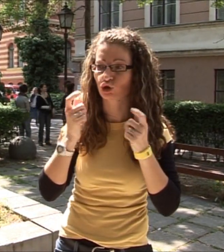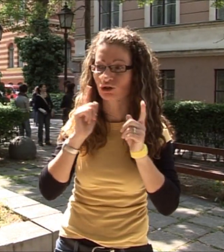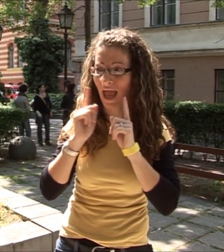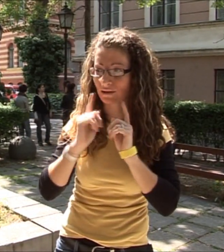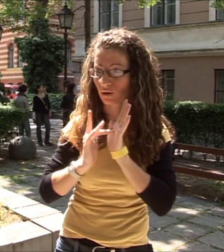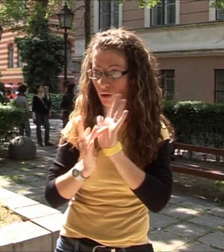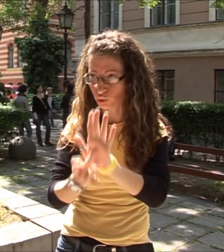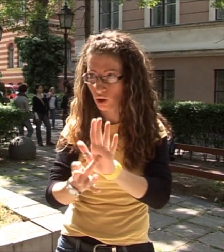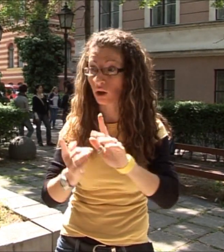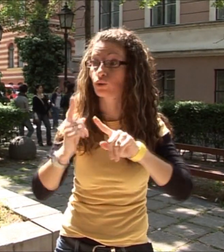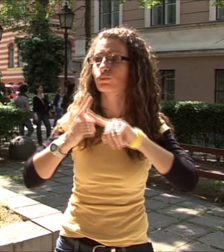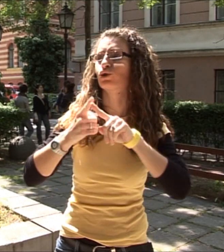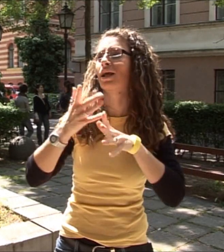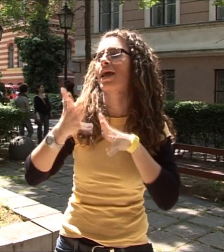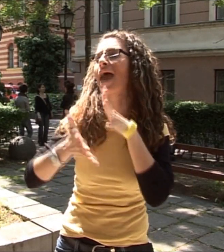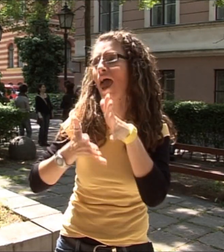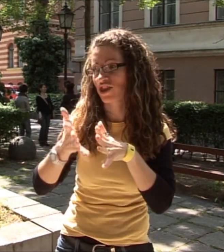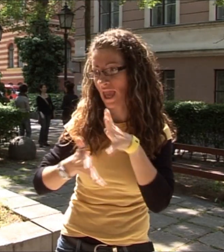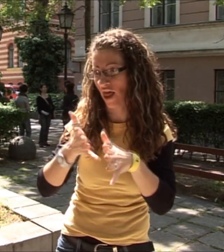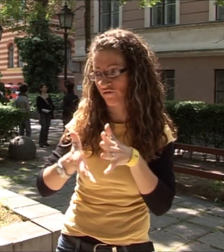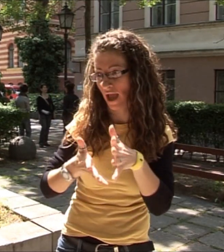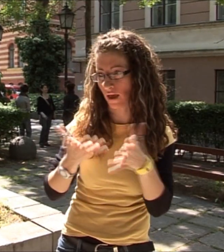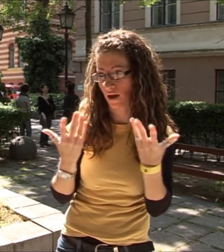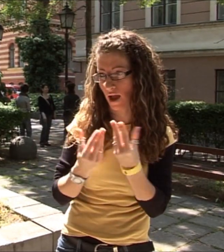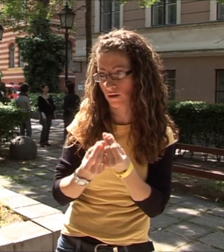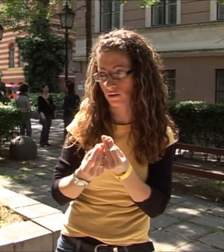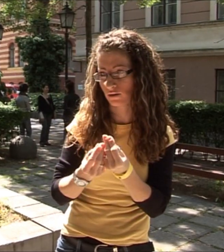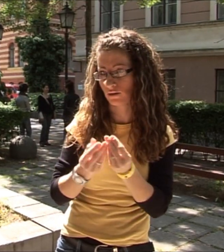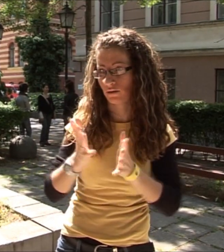mika játékal mutató dolgokat meg ilny